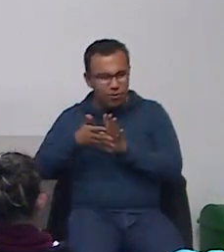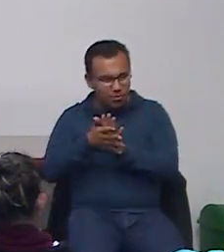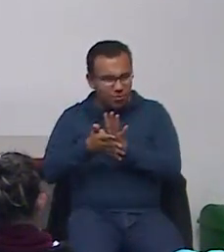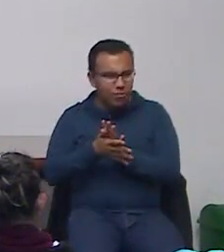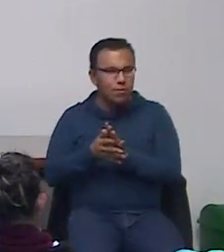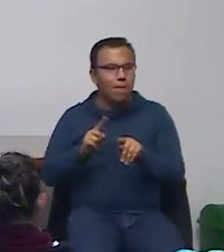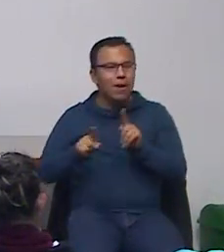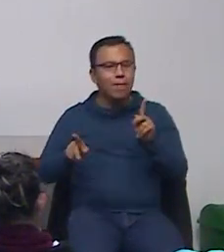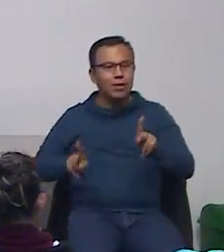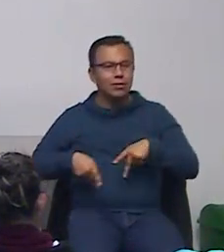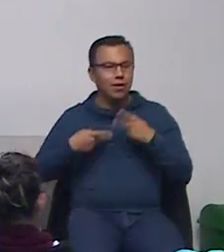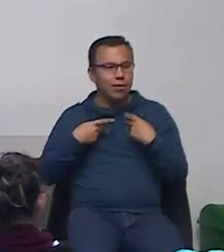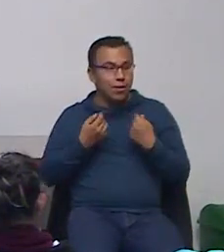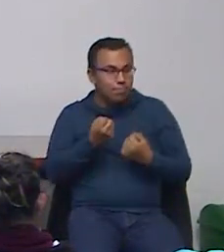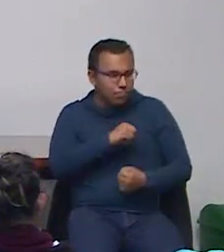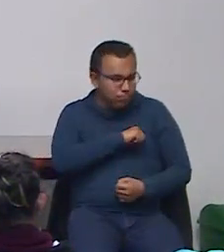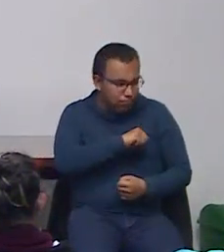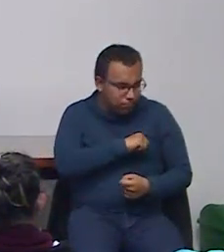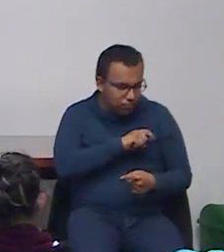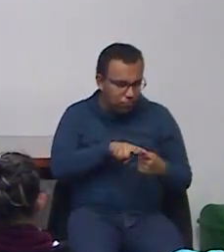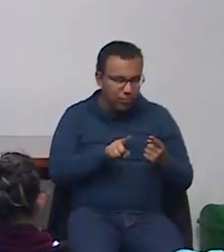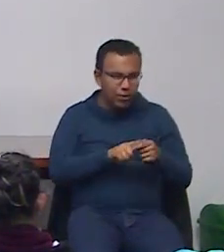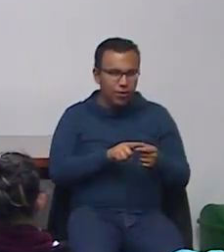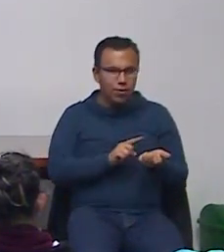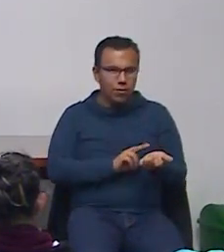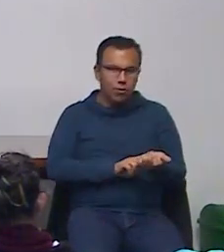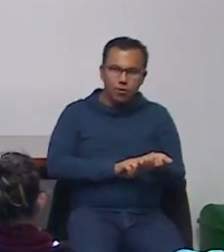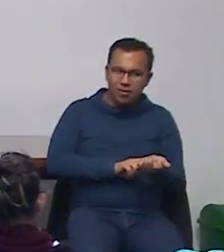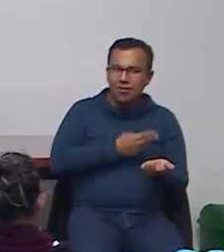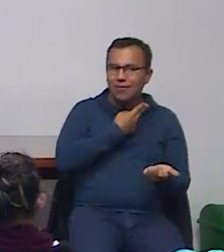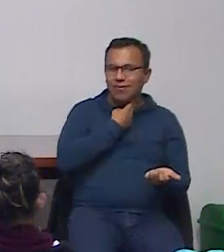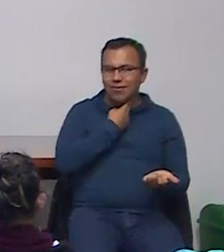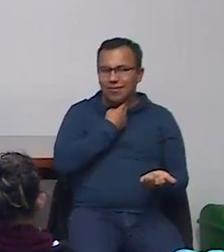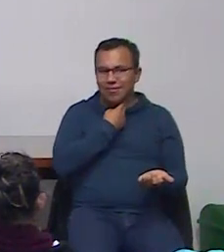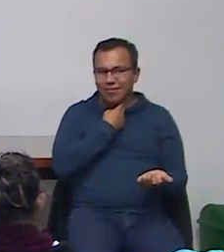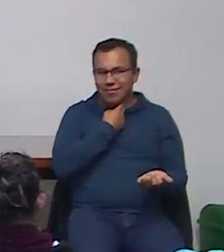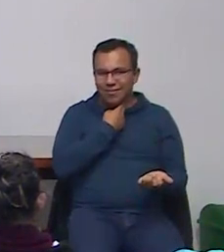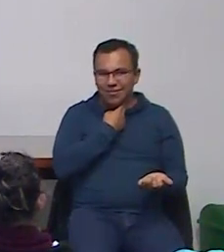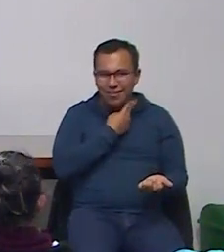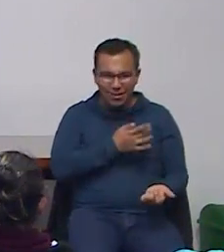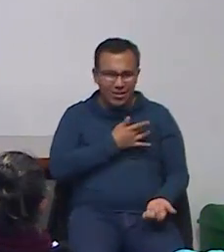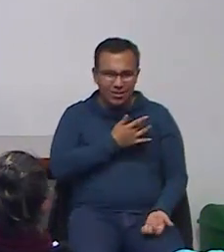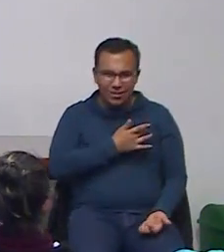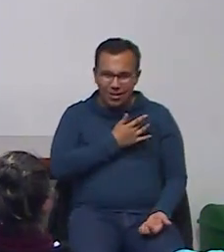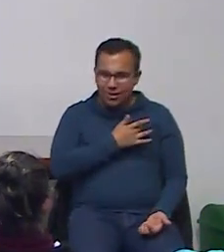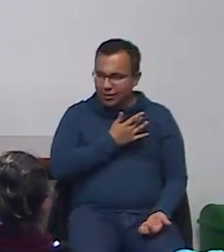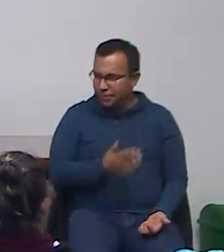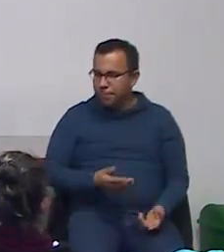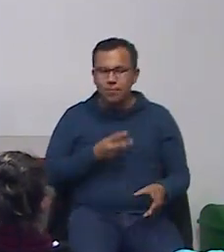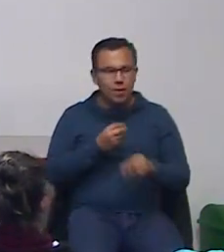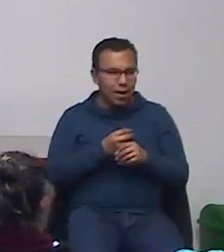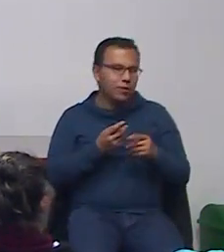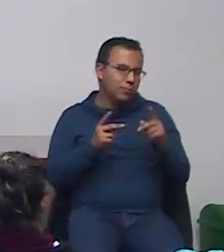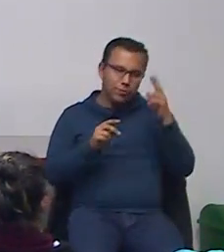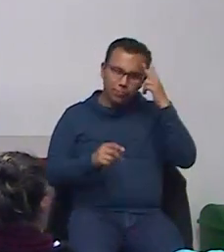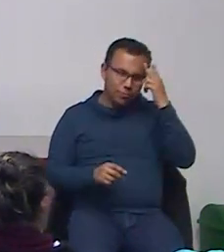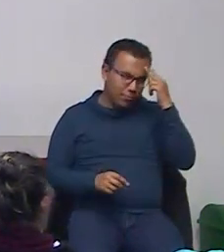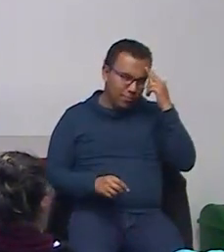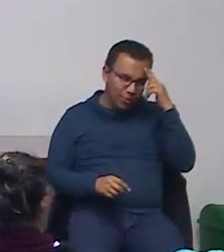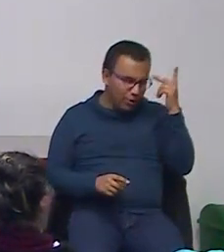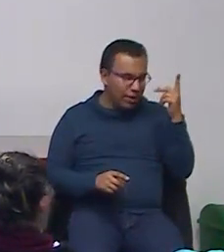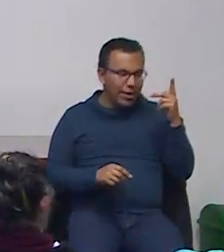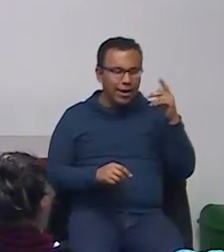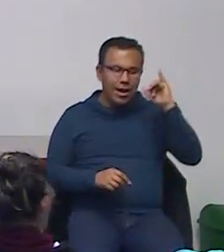que es la vida que es el corazón que son el pulso que es todo ese tipo de cosas listo bueno la psicología Pues porque que